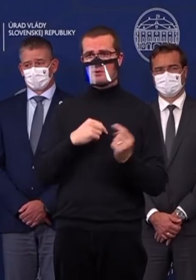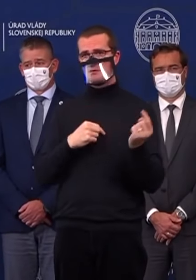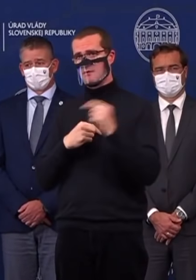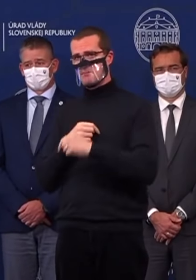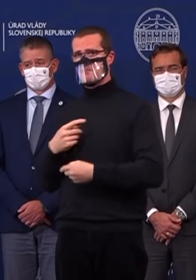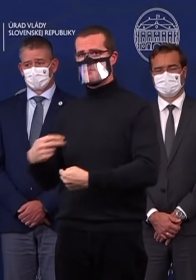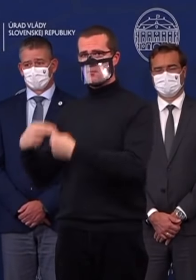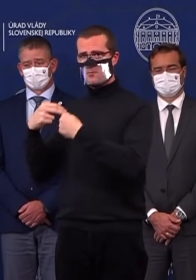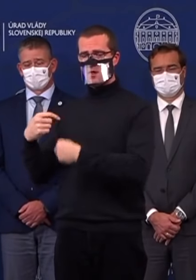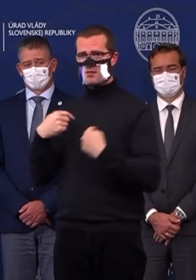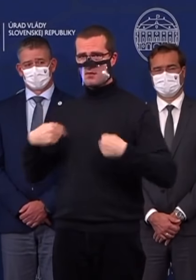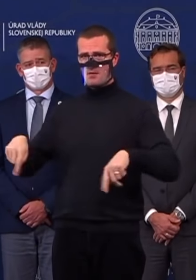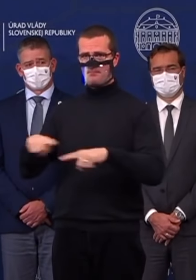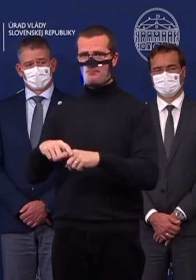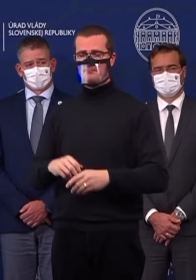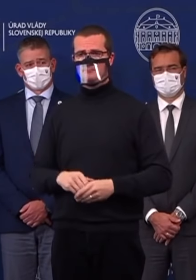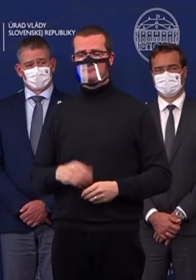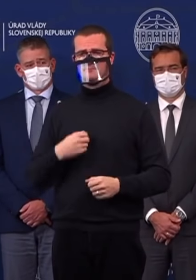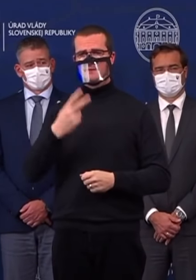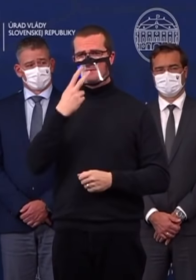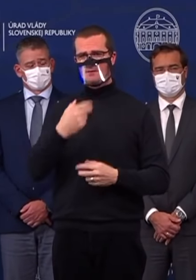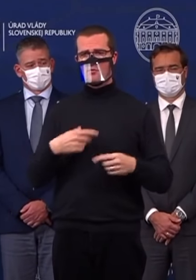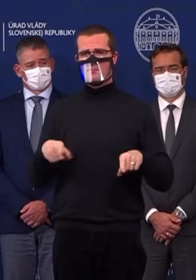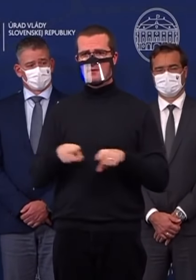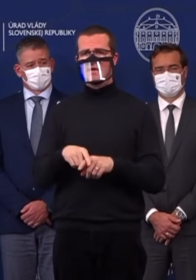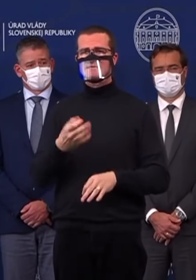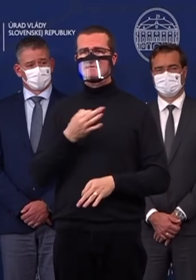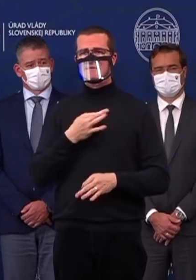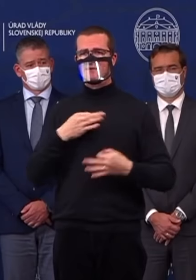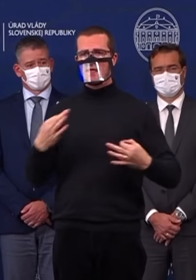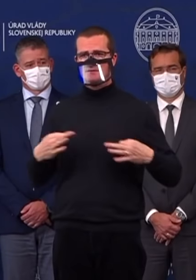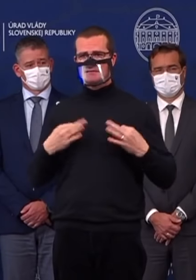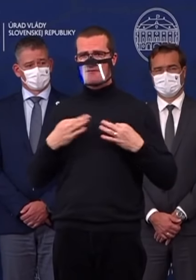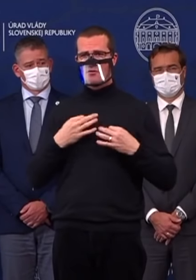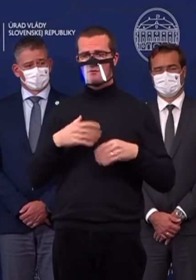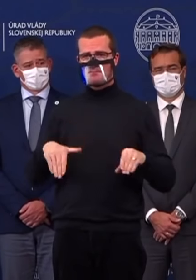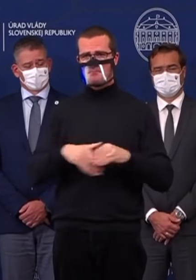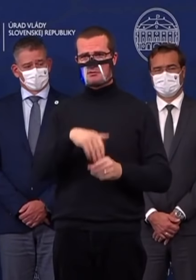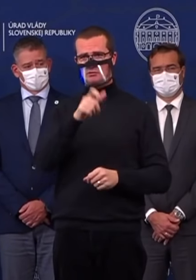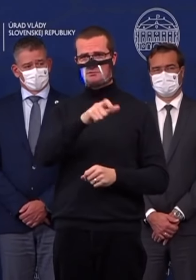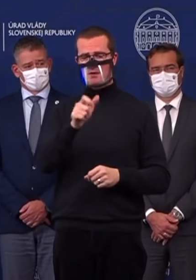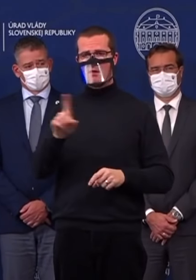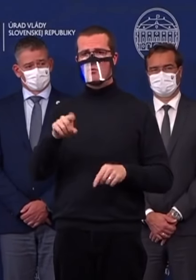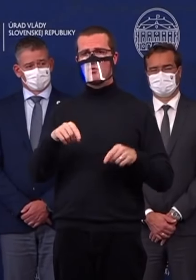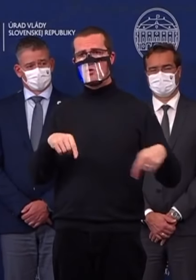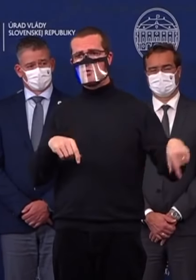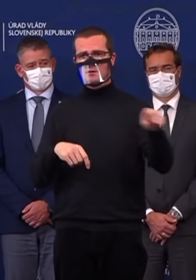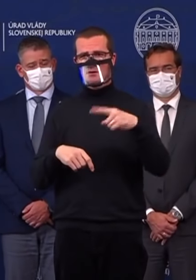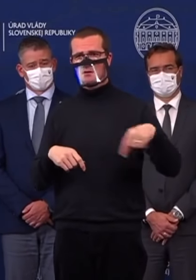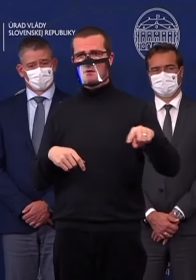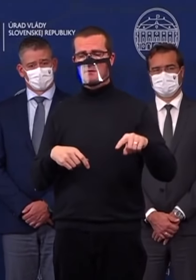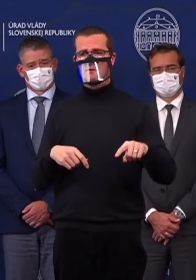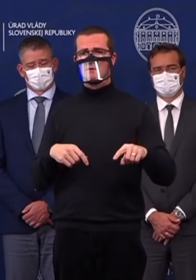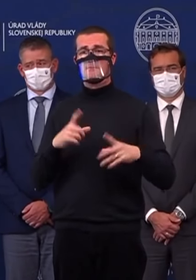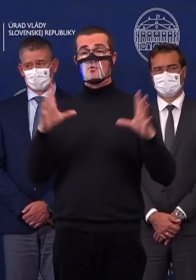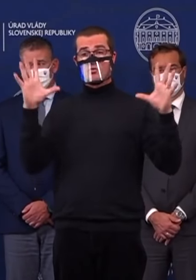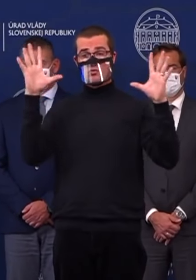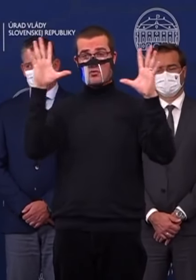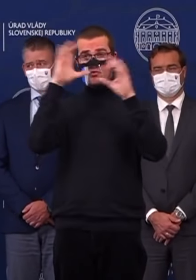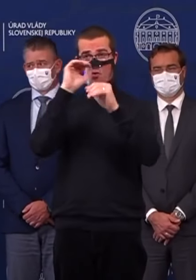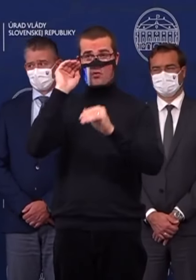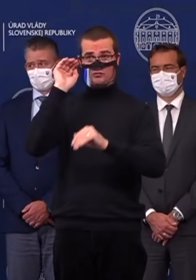pomáhať. Videl som tiež civilný zdravotný personál viacero prípadov, ktorí ťahali nočnú